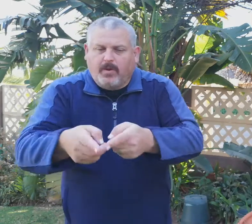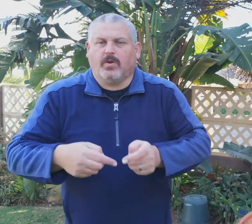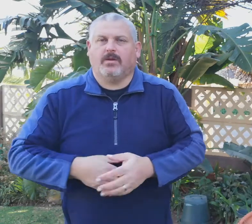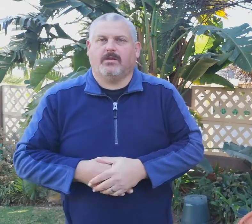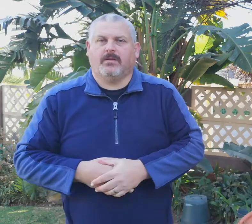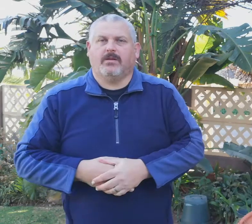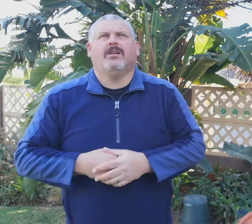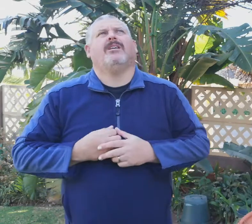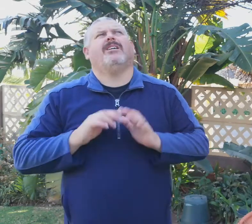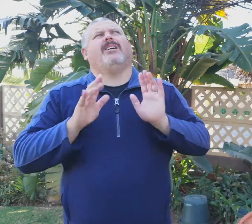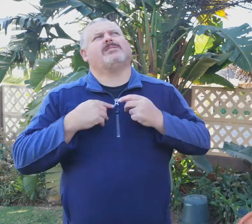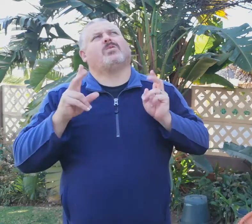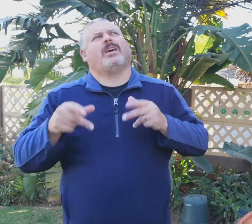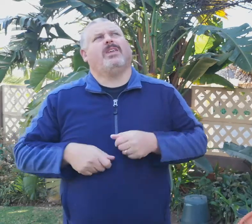Help you. Ah, it's okay.